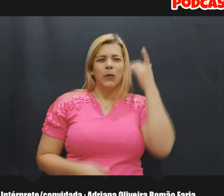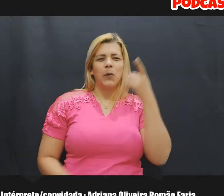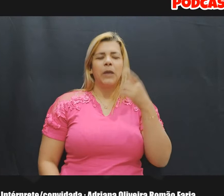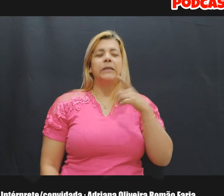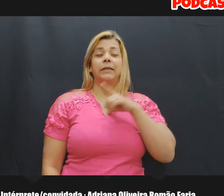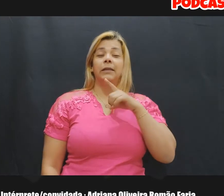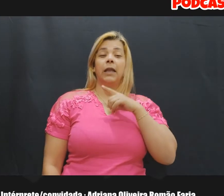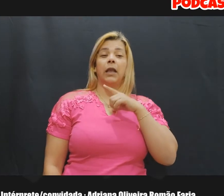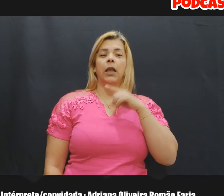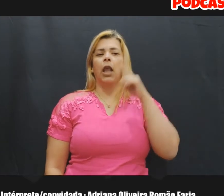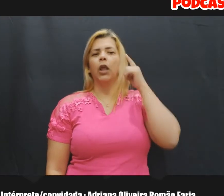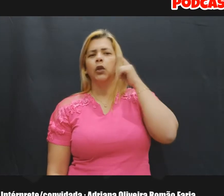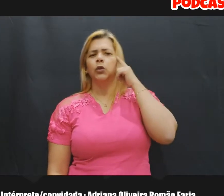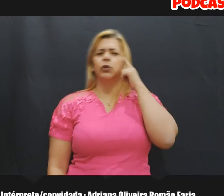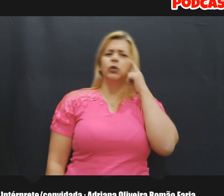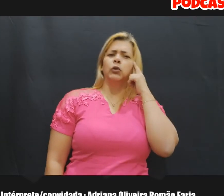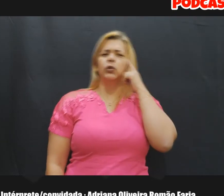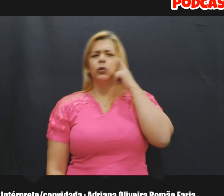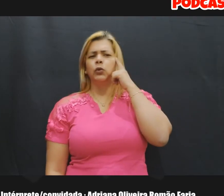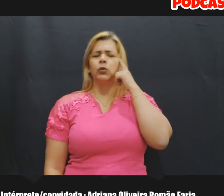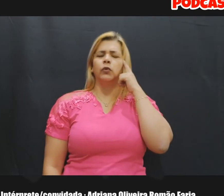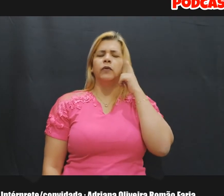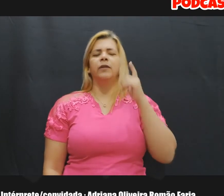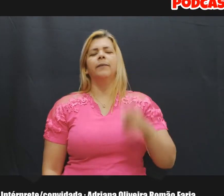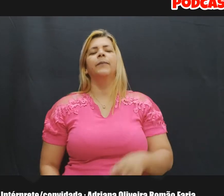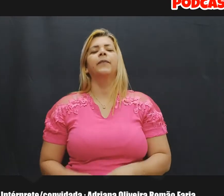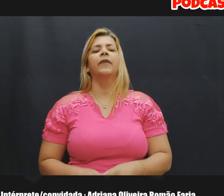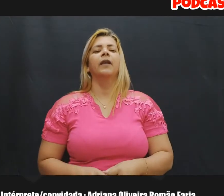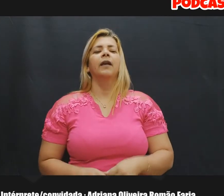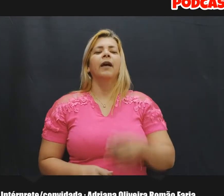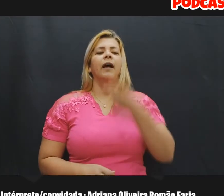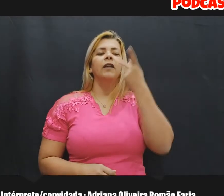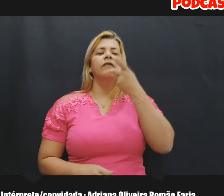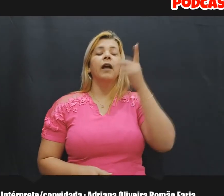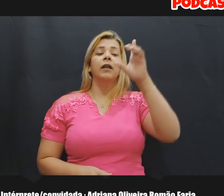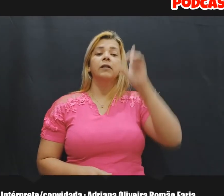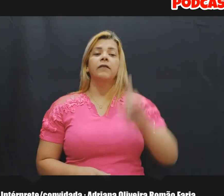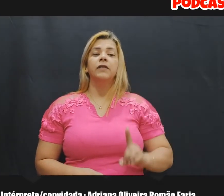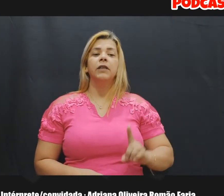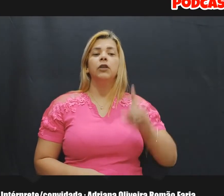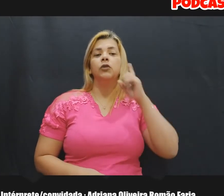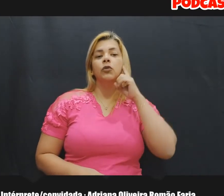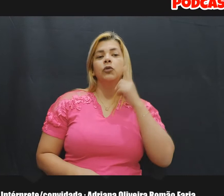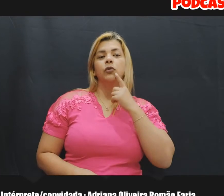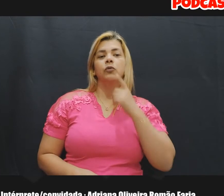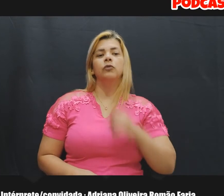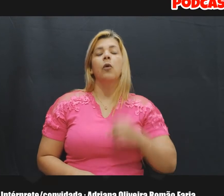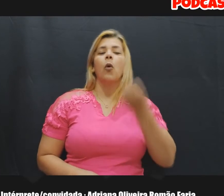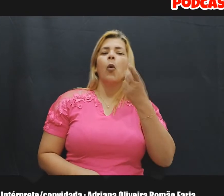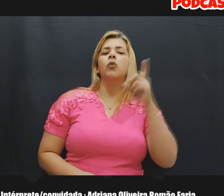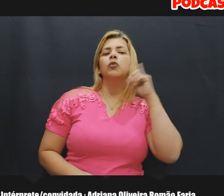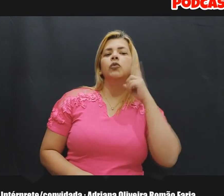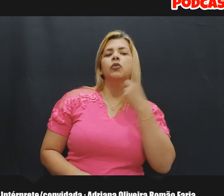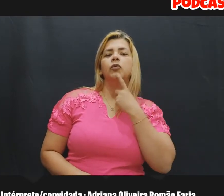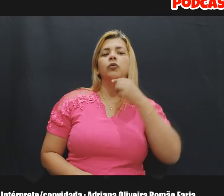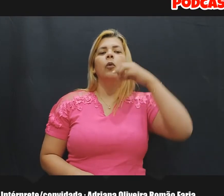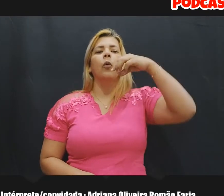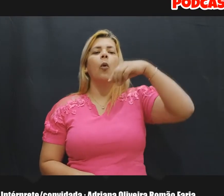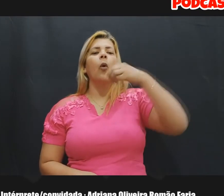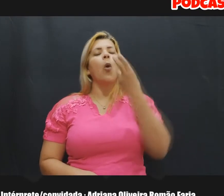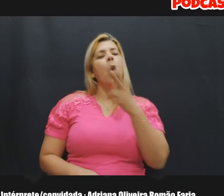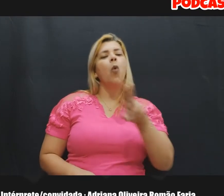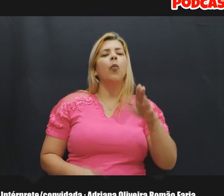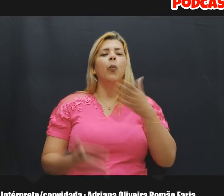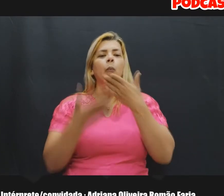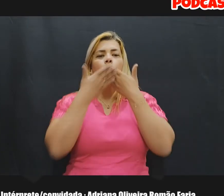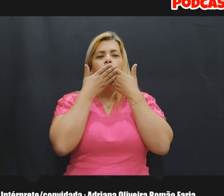dúvida de falar sobre deficiente auditivo, surdo e mudo.